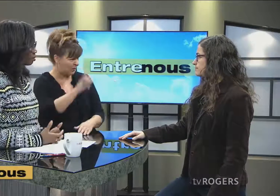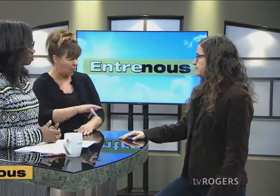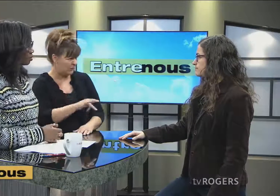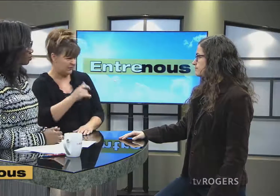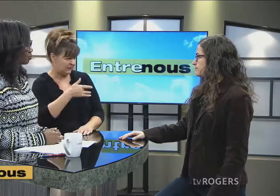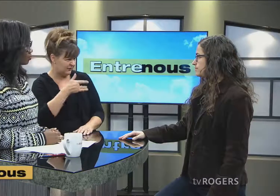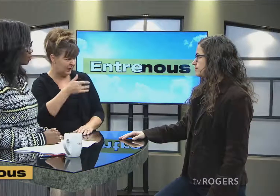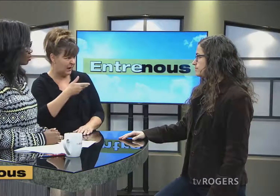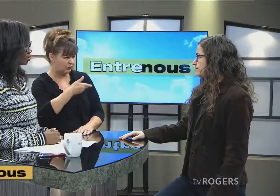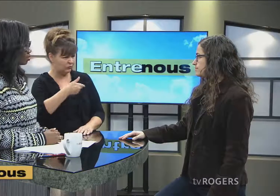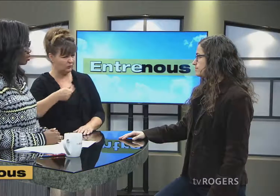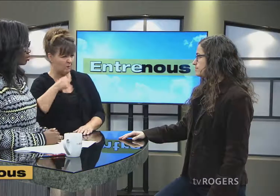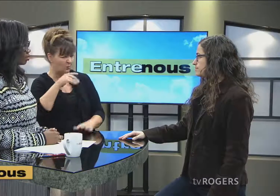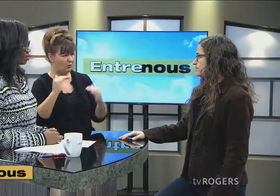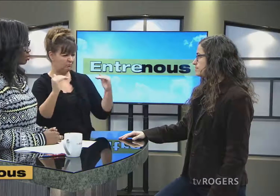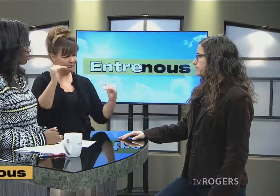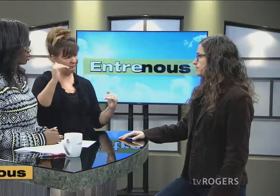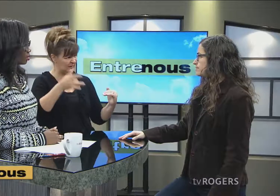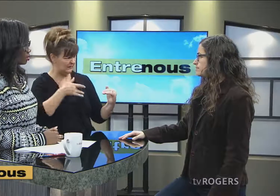finalement?